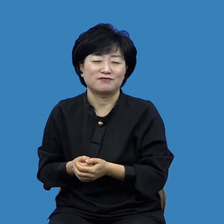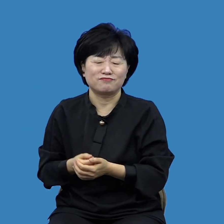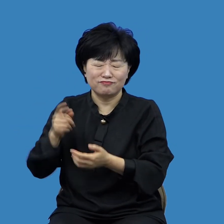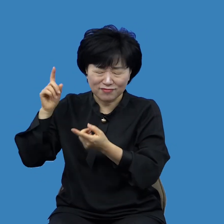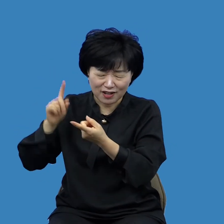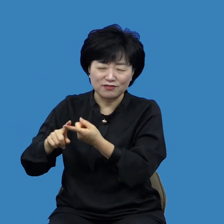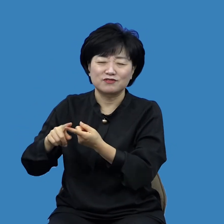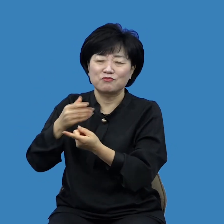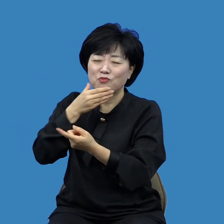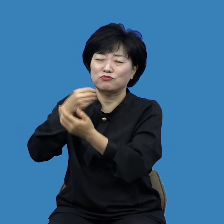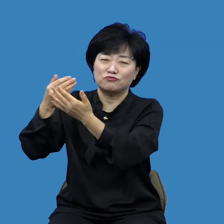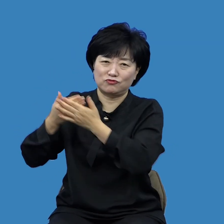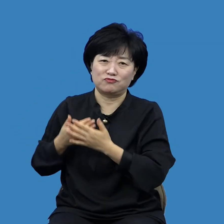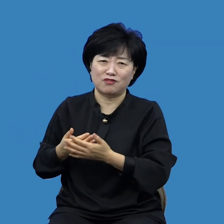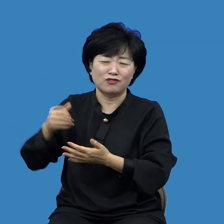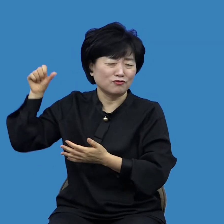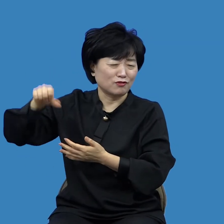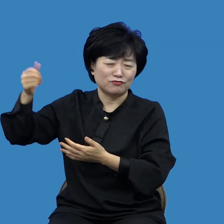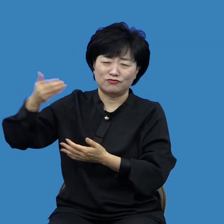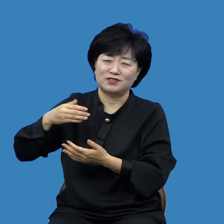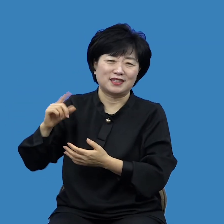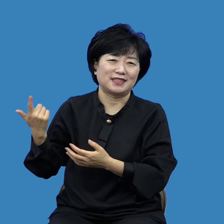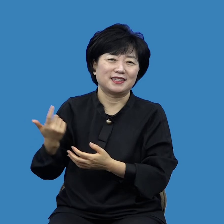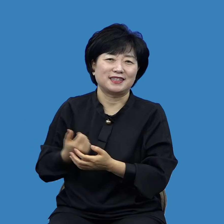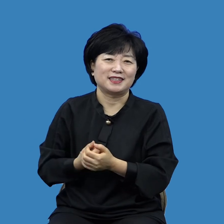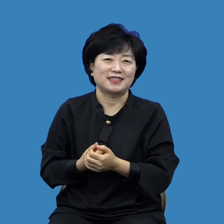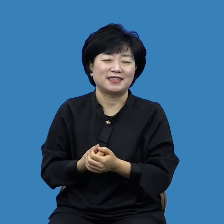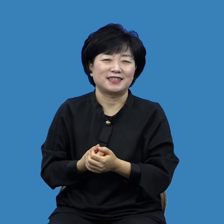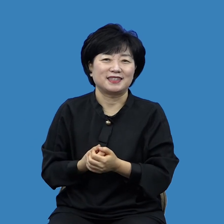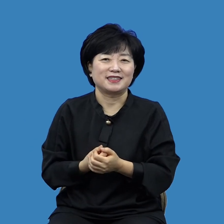복을 주시지요. 자, 이것이 이